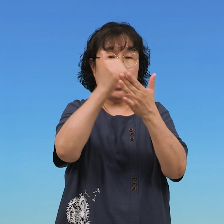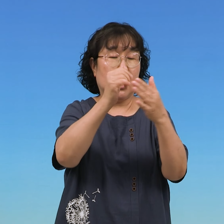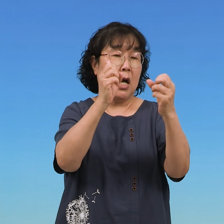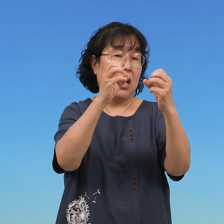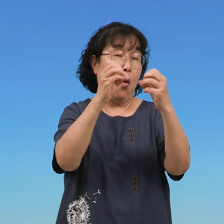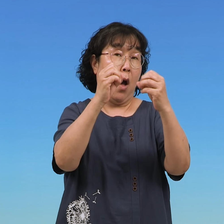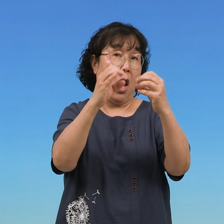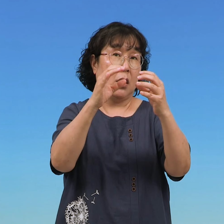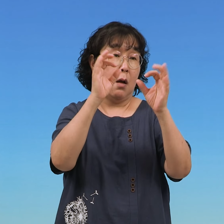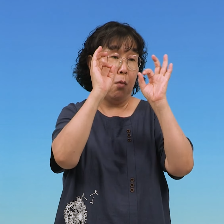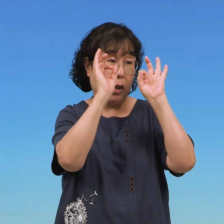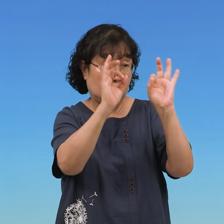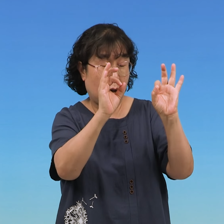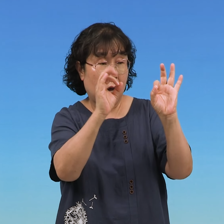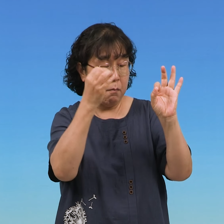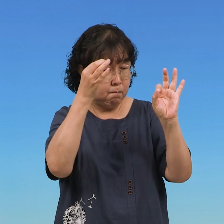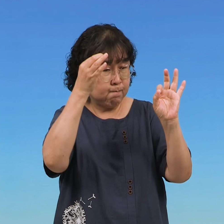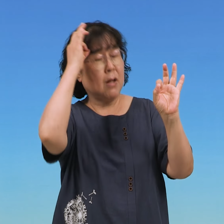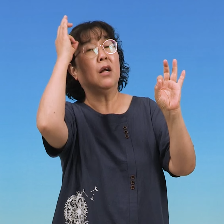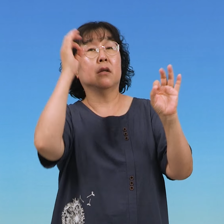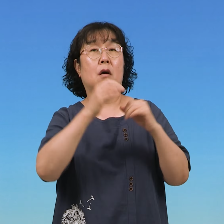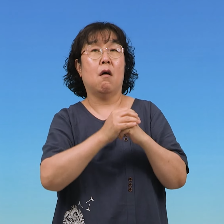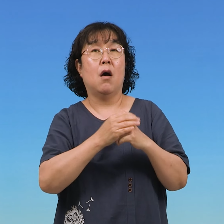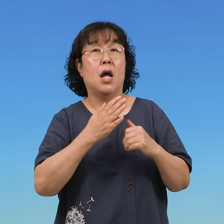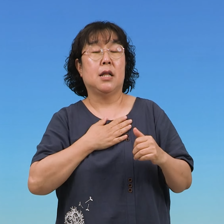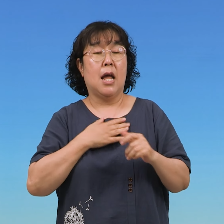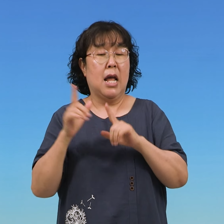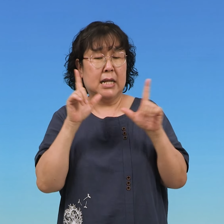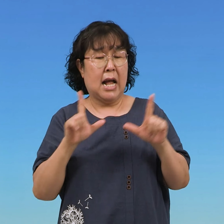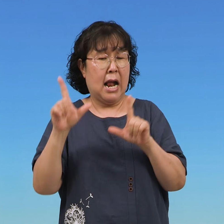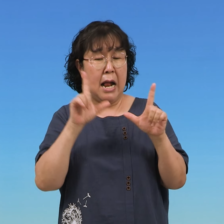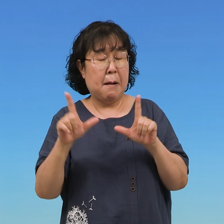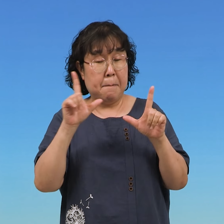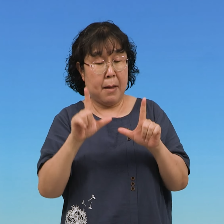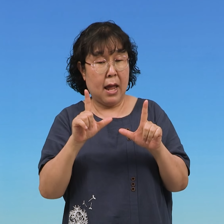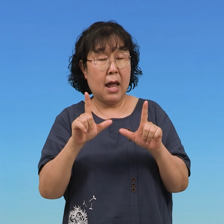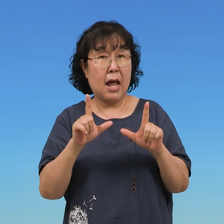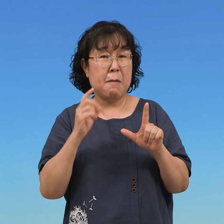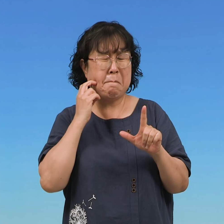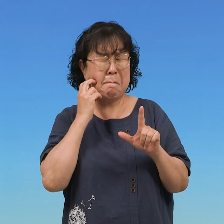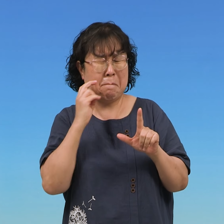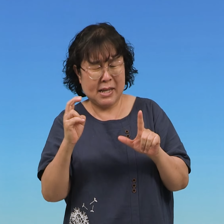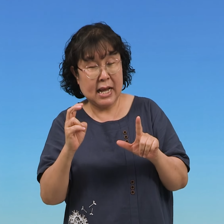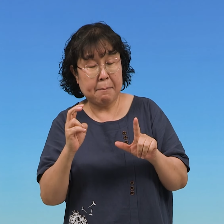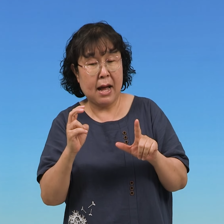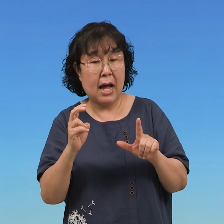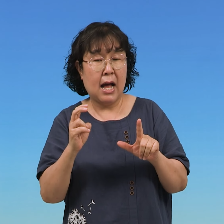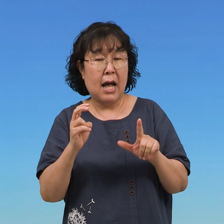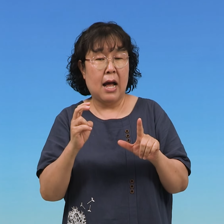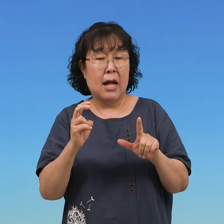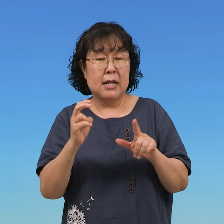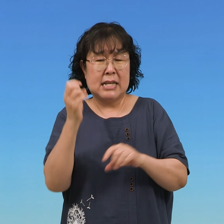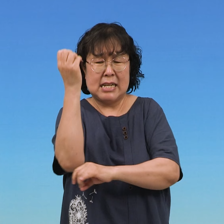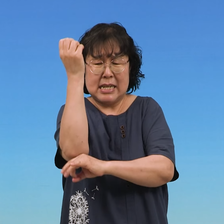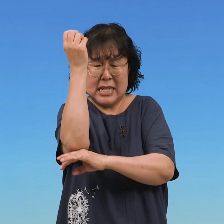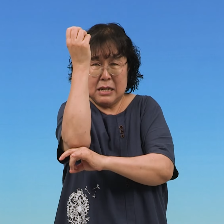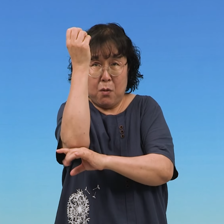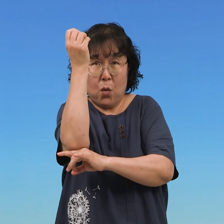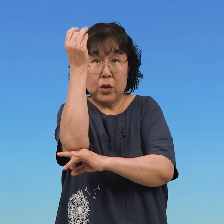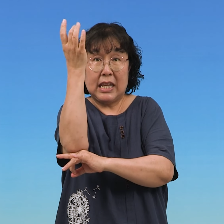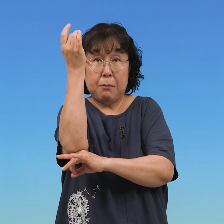이 비범한 분과 대화하다 보니 깨닫는 게 뭐예요? 내 인생의 비극의 근원적인 문제가 남편 문제가